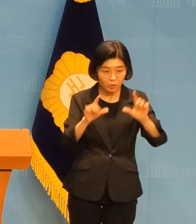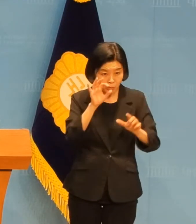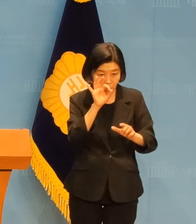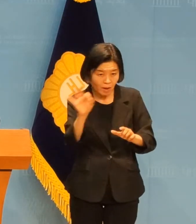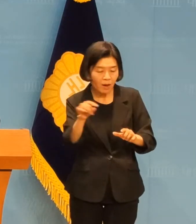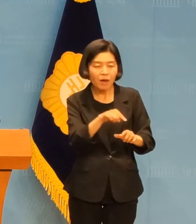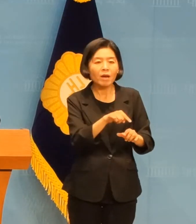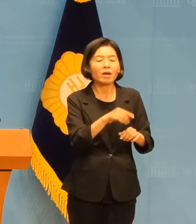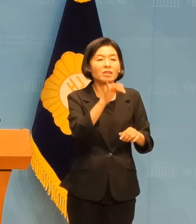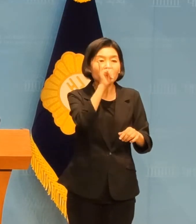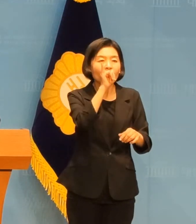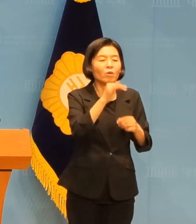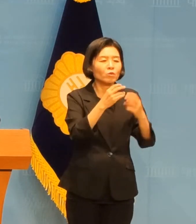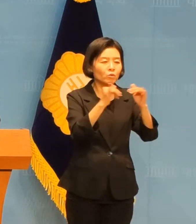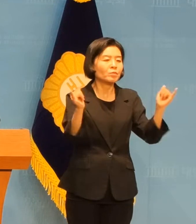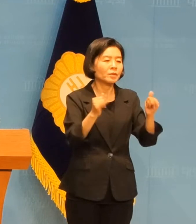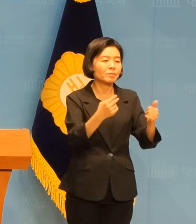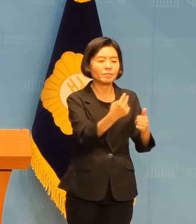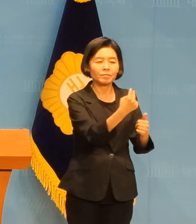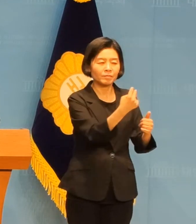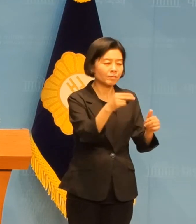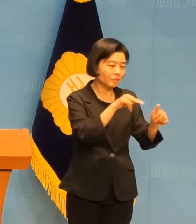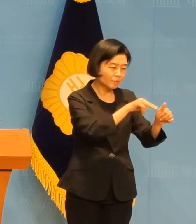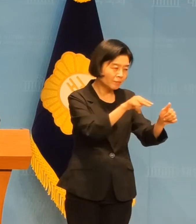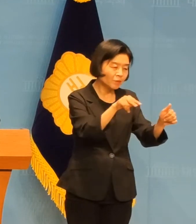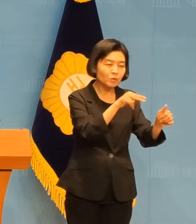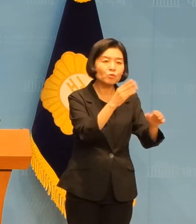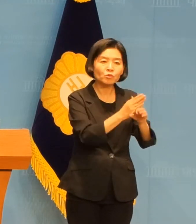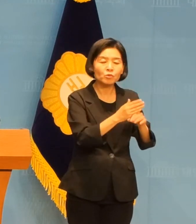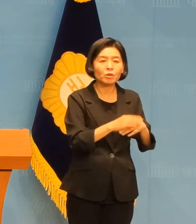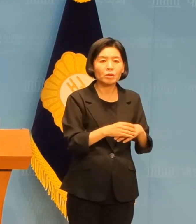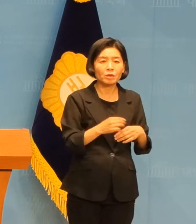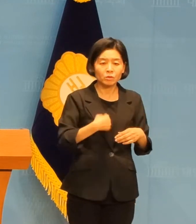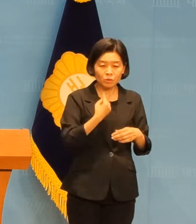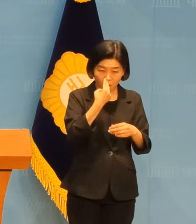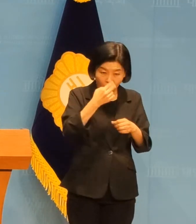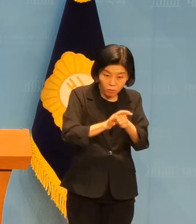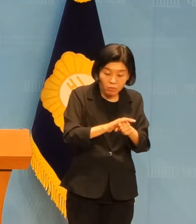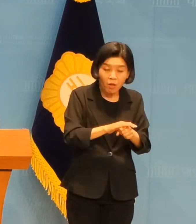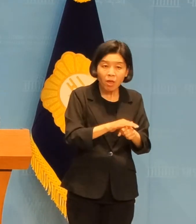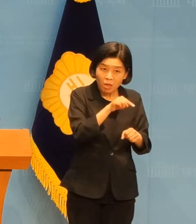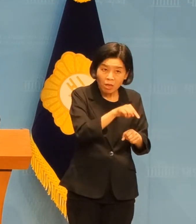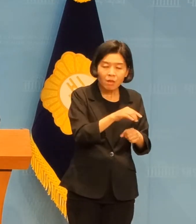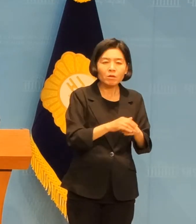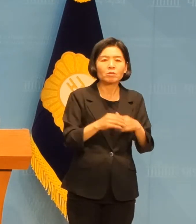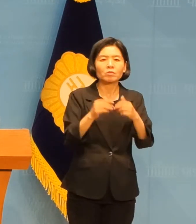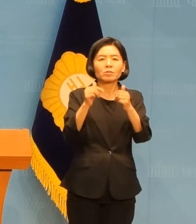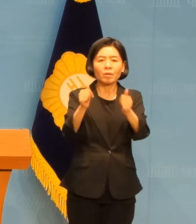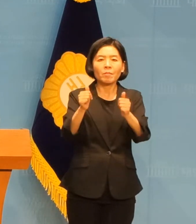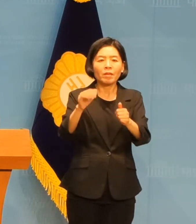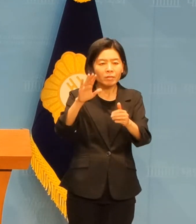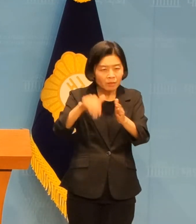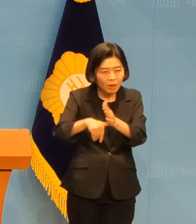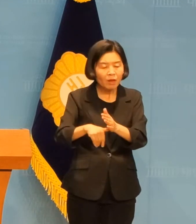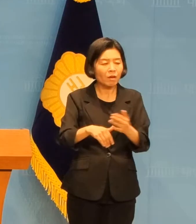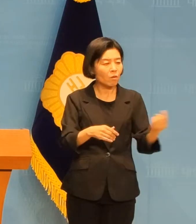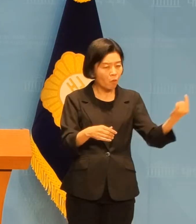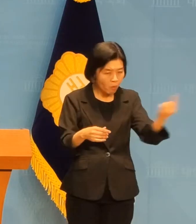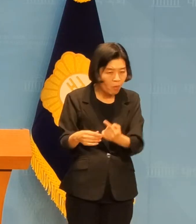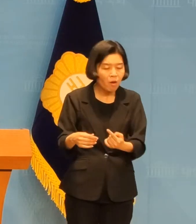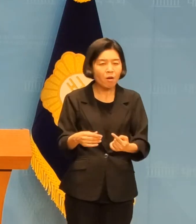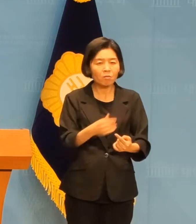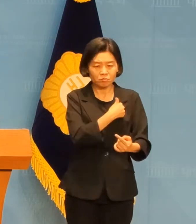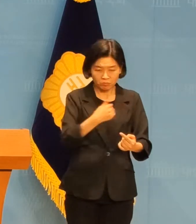묵도하고 있습니다. 자신이 억울한 바가 있다면 국민들이 보고 있는 공개 법정에서 떳떳하게 자신의